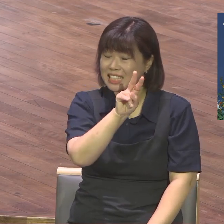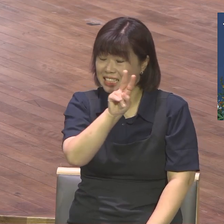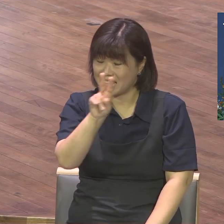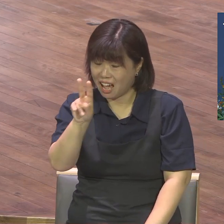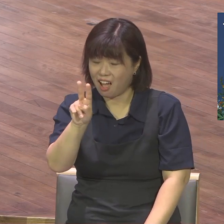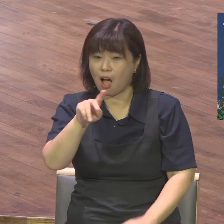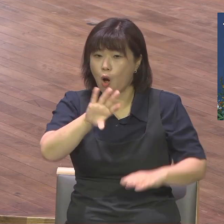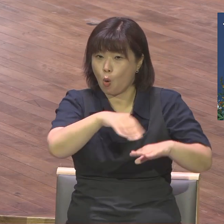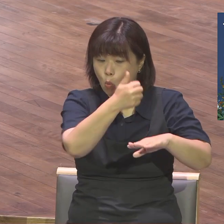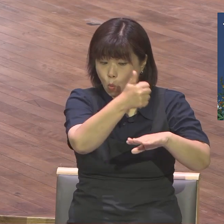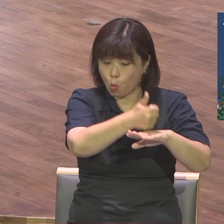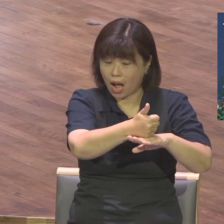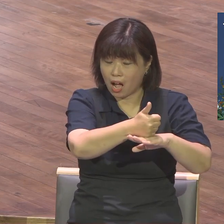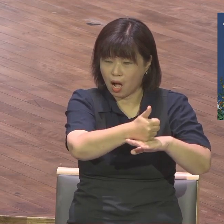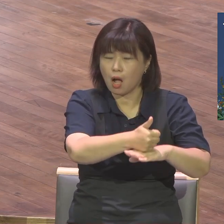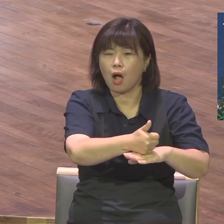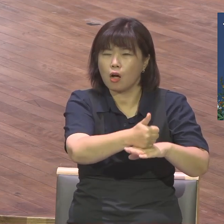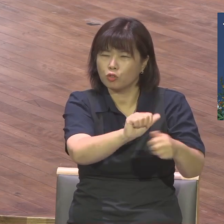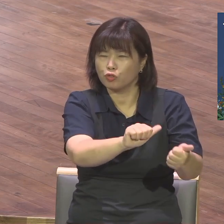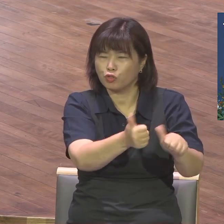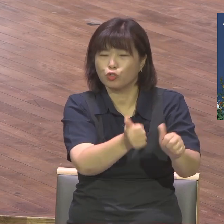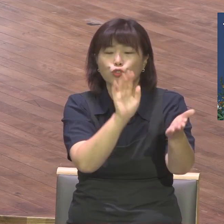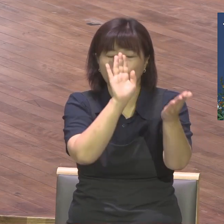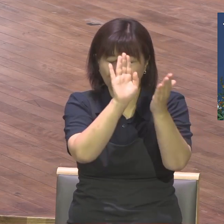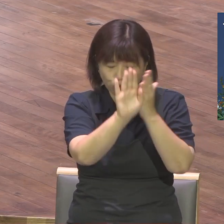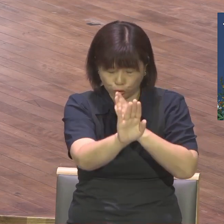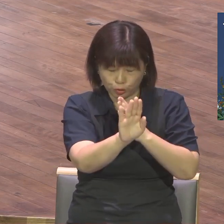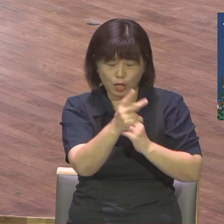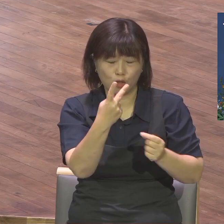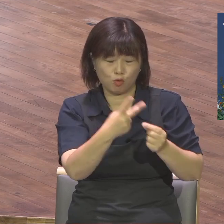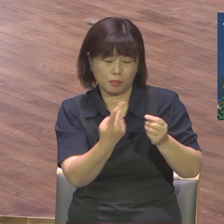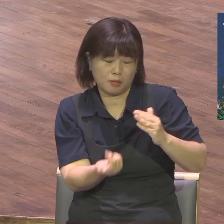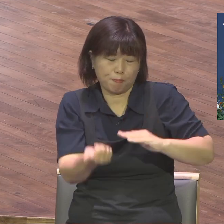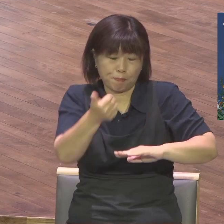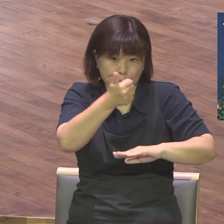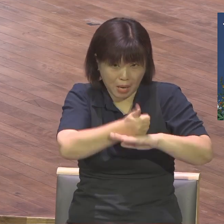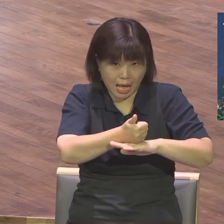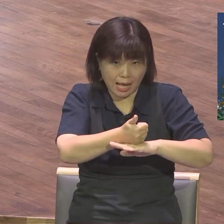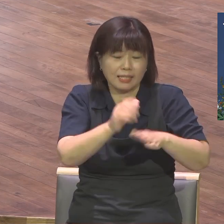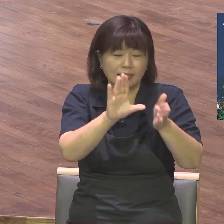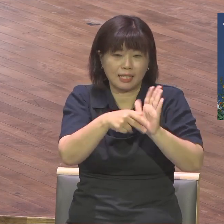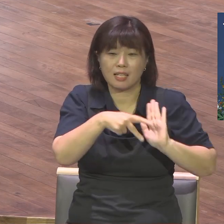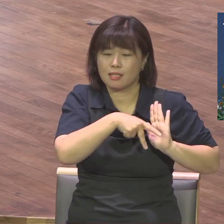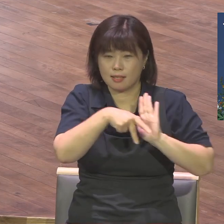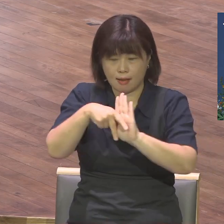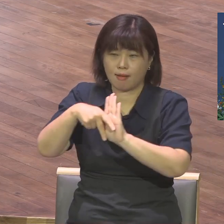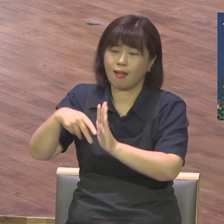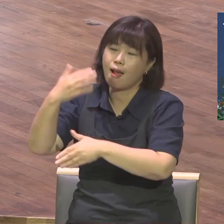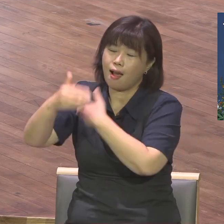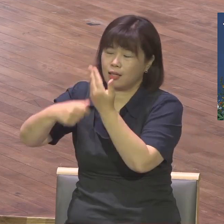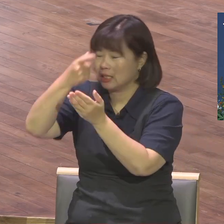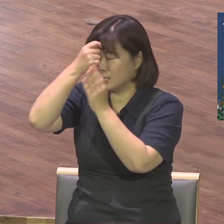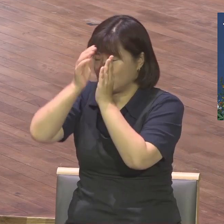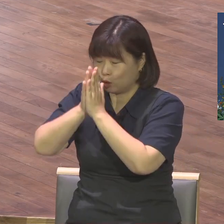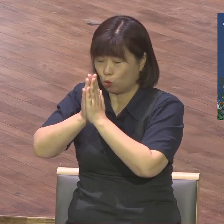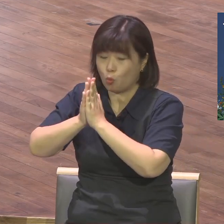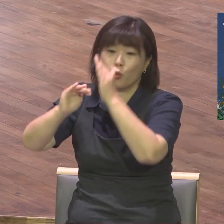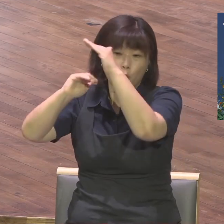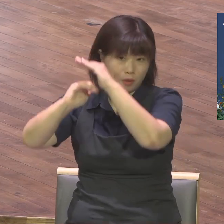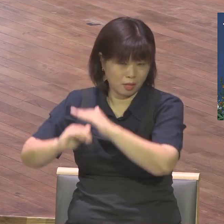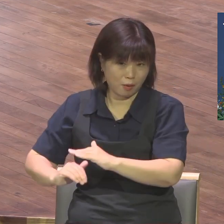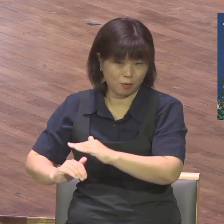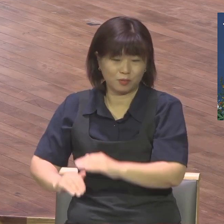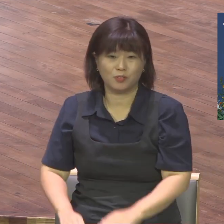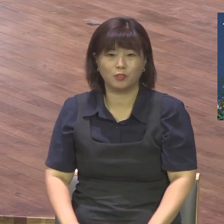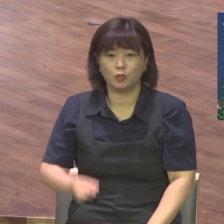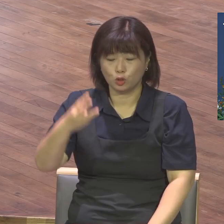우시아 왕은 어떤 사람이냐? 제2의 솔로몬이라고 불릴 정도로 강력한 지도력을 가진